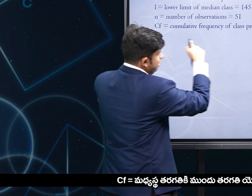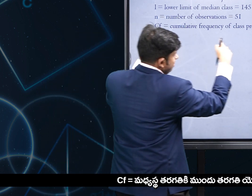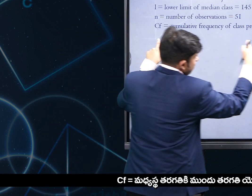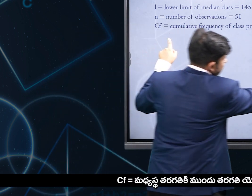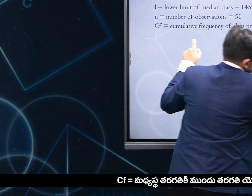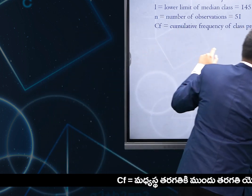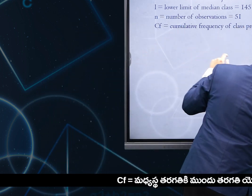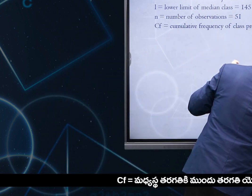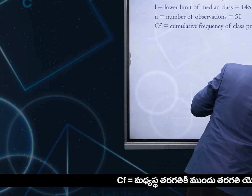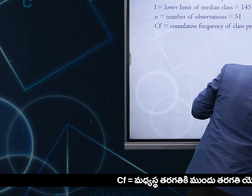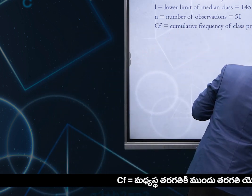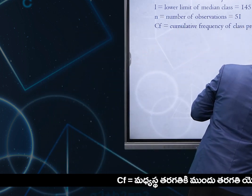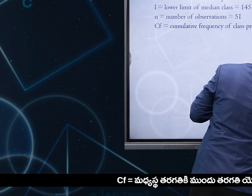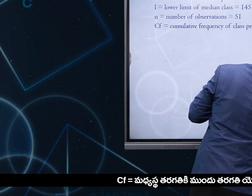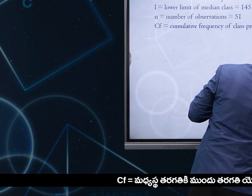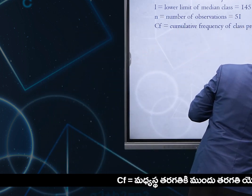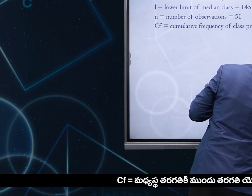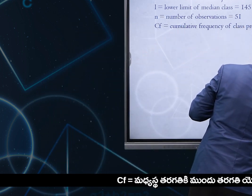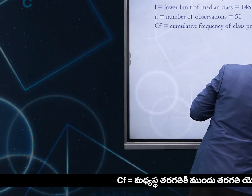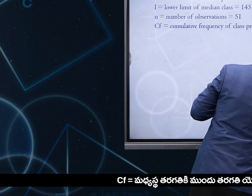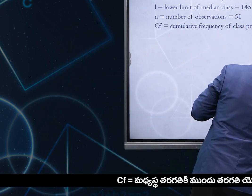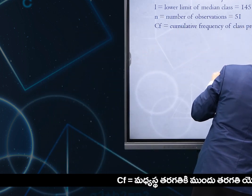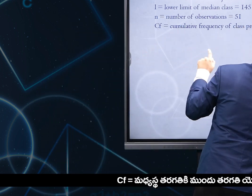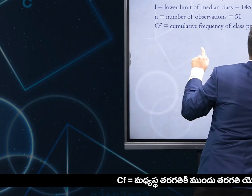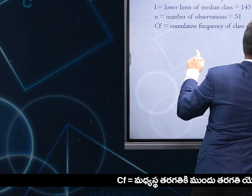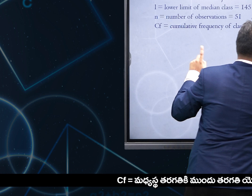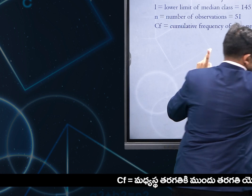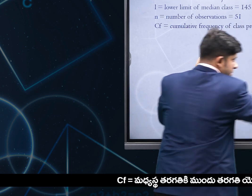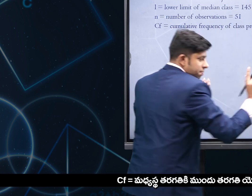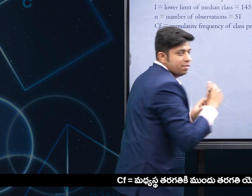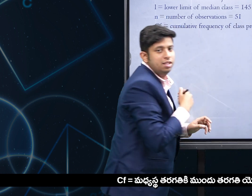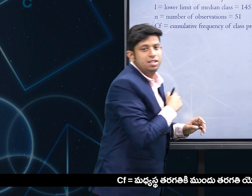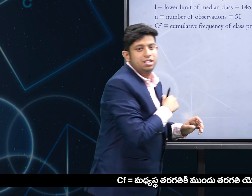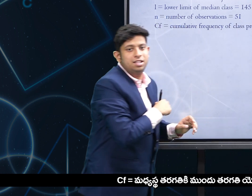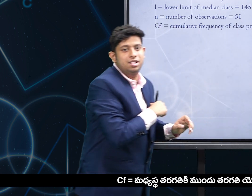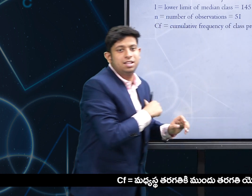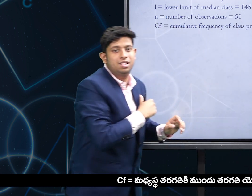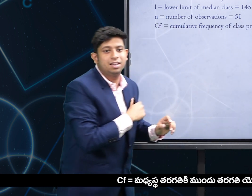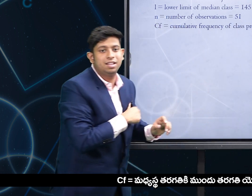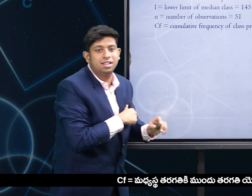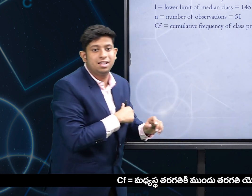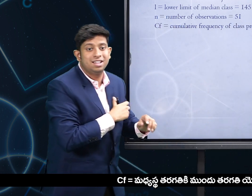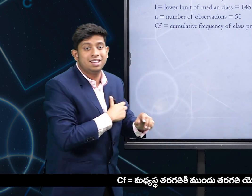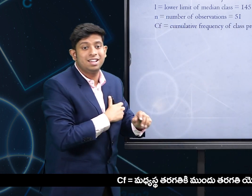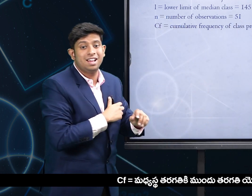CF మధ్యస్థ తరగతికి ముందు తరగతి యొక్క సంచిత ఫ్రీక్వెన్సీ